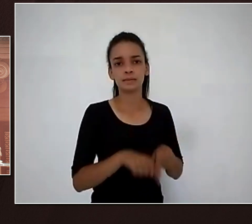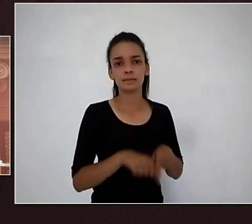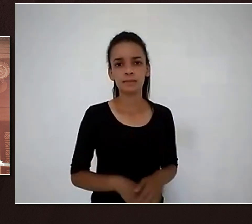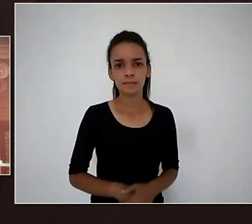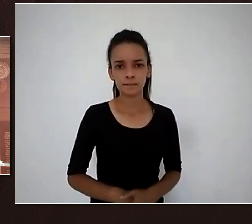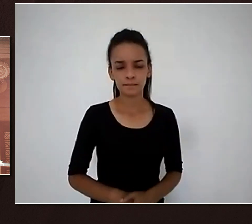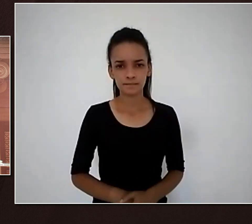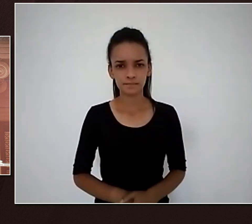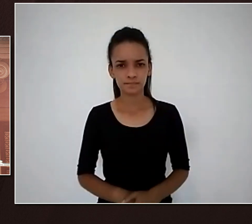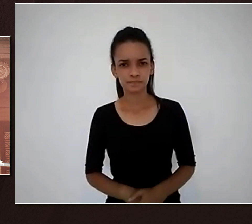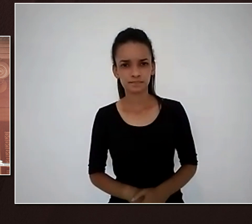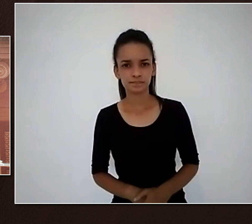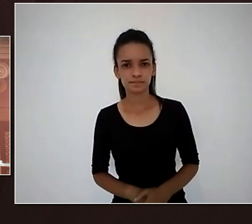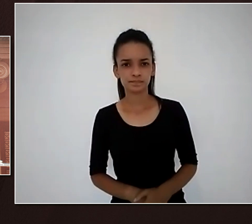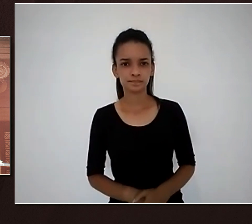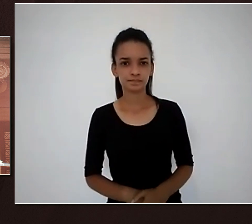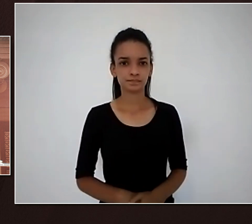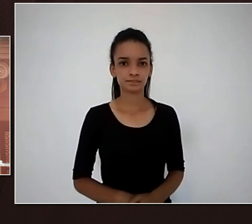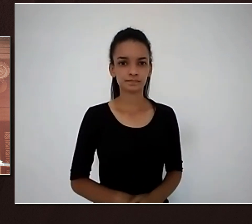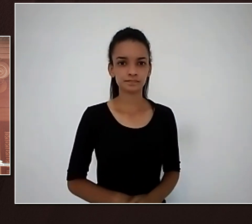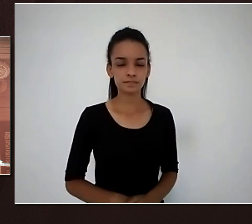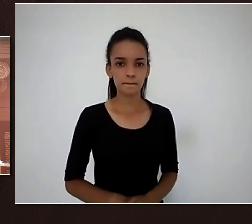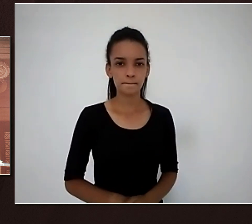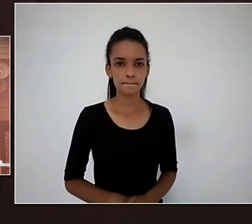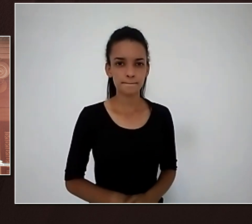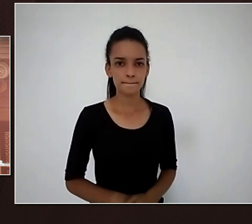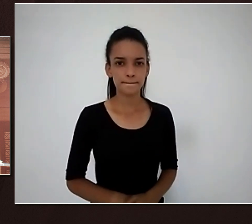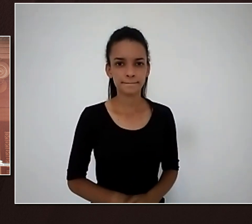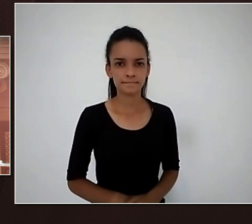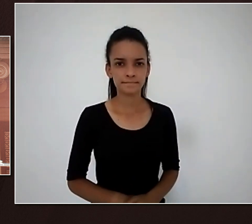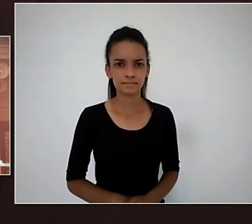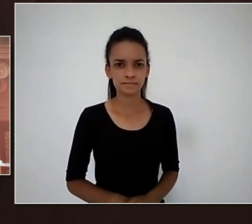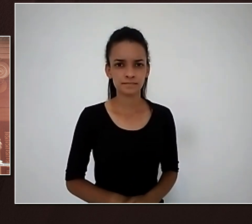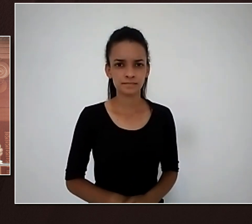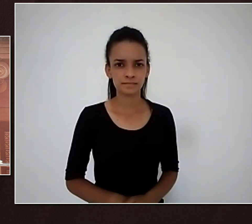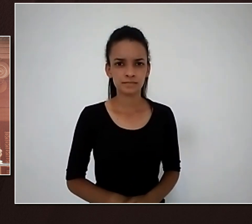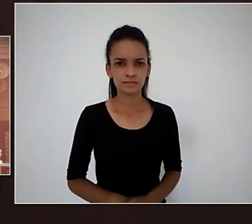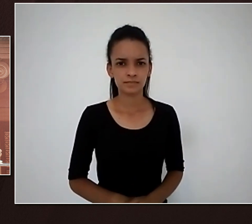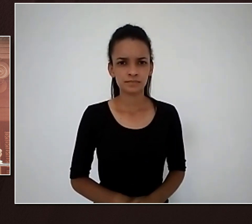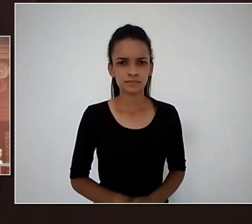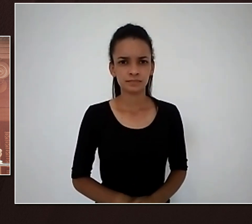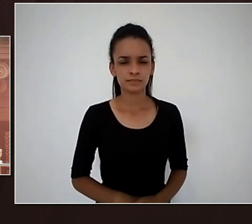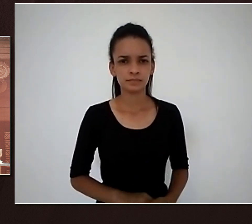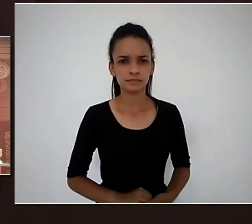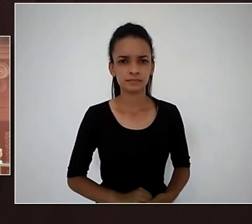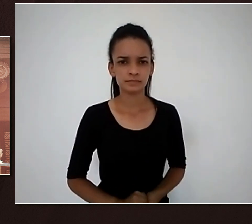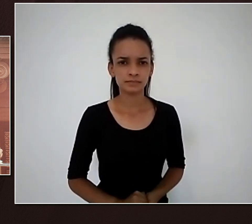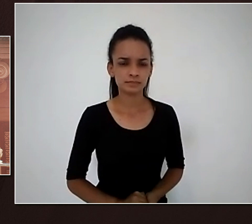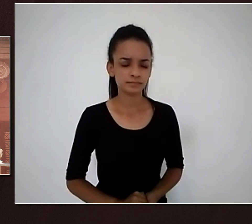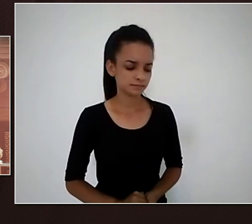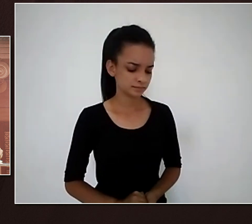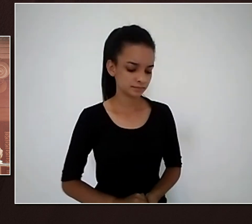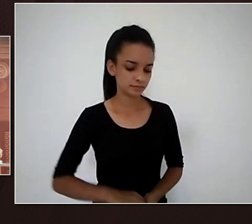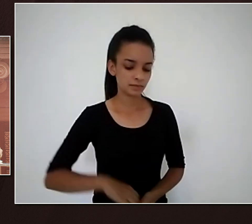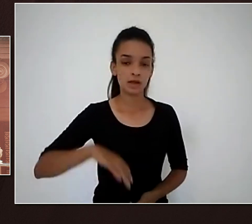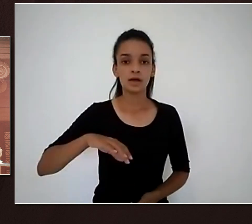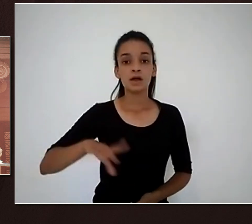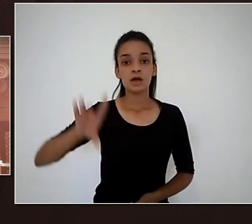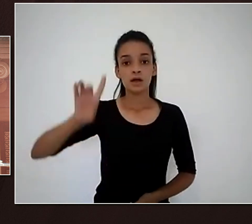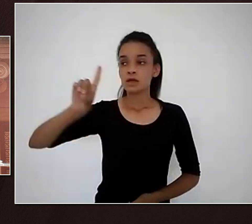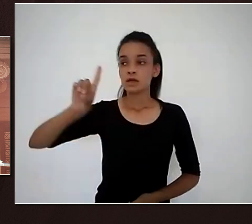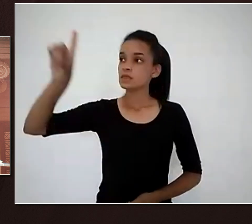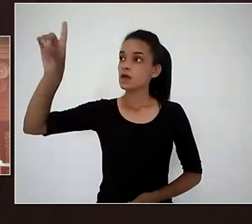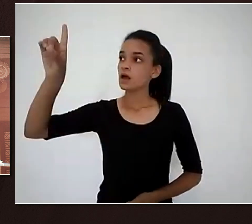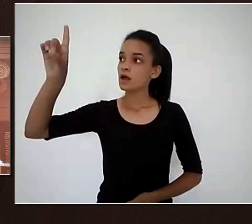de natureza divina, porque são candeeiros de ouro. Ouro representa a natureza divina e devem